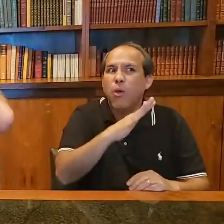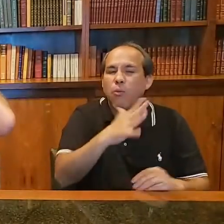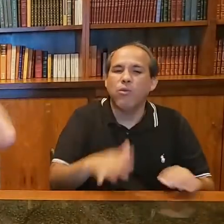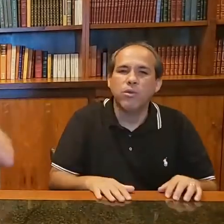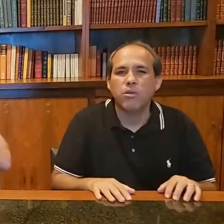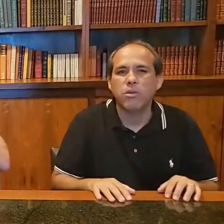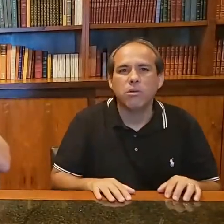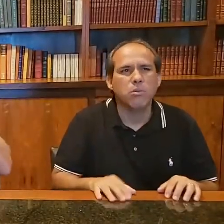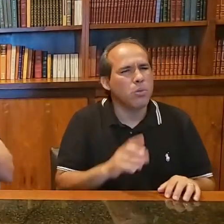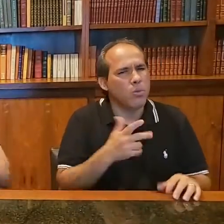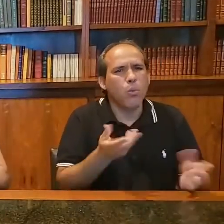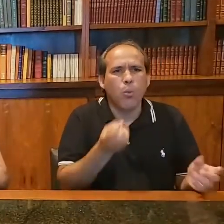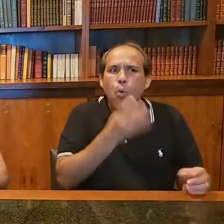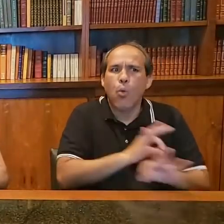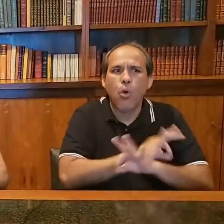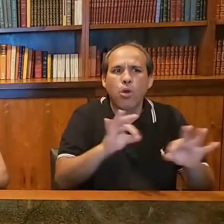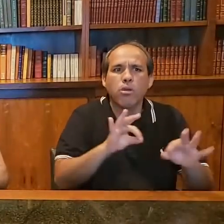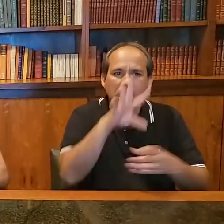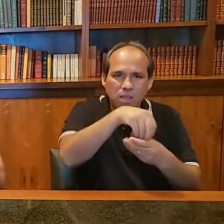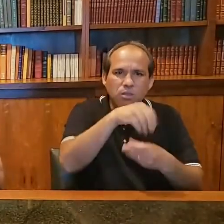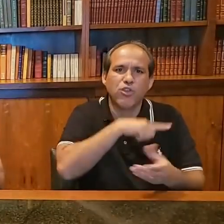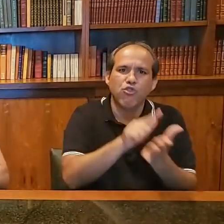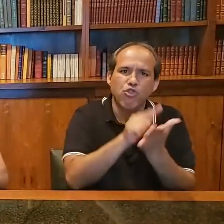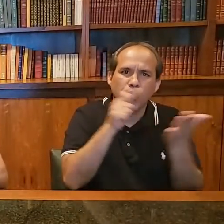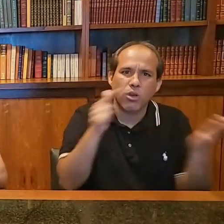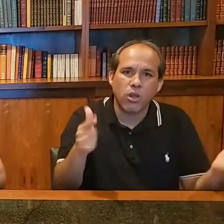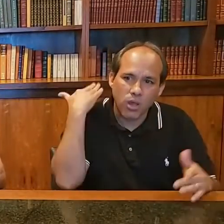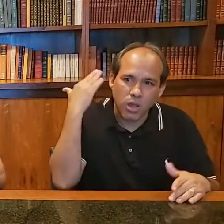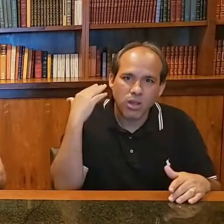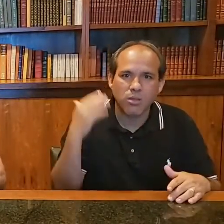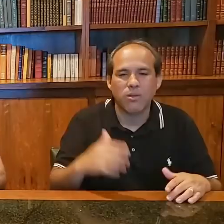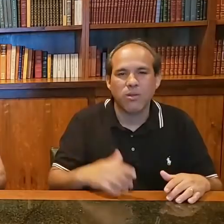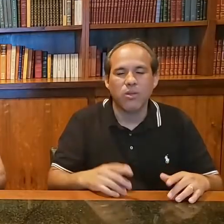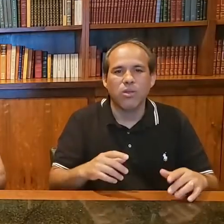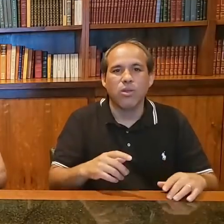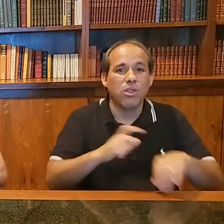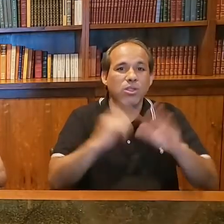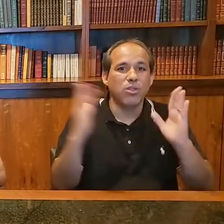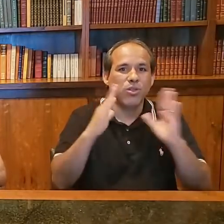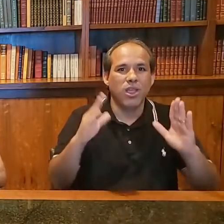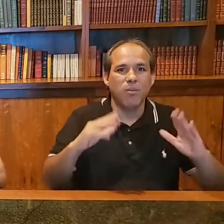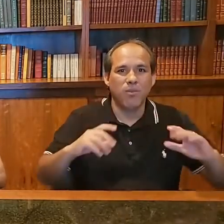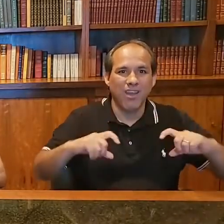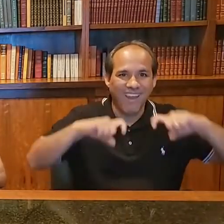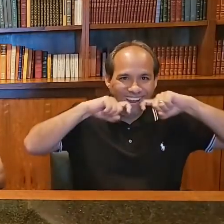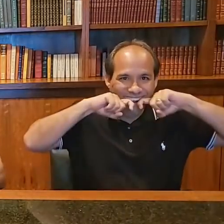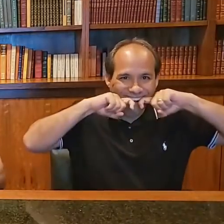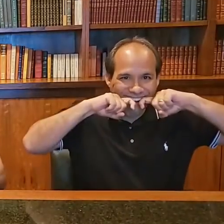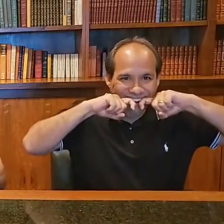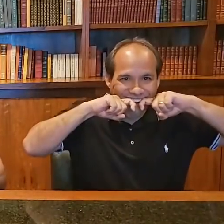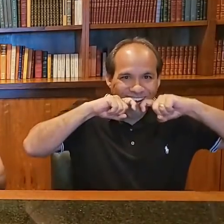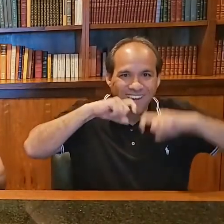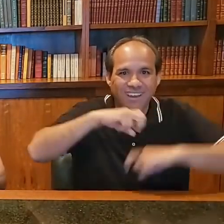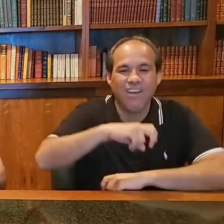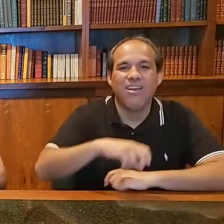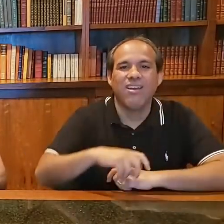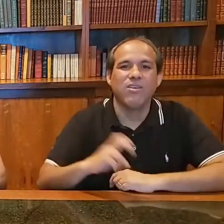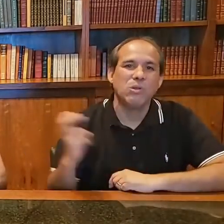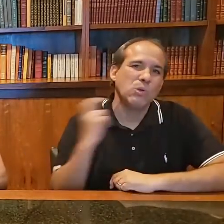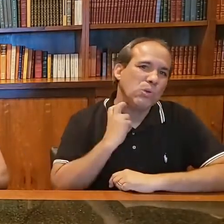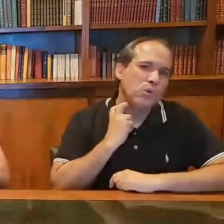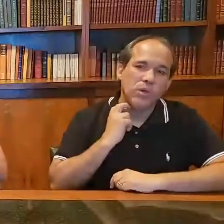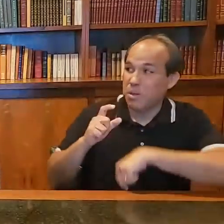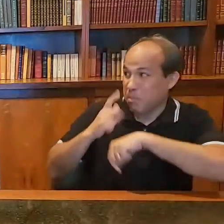chave excepcional, tem jornais lá do tempo aí do Conde Drácula. Ei. É no teu tempo, Milton. Não, mas... Sem